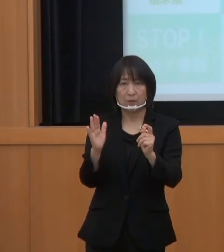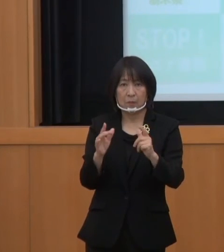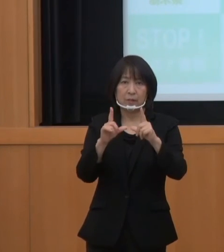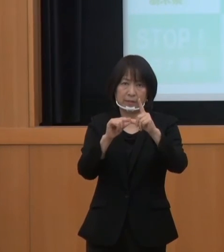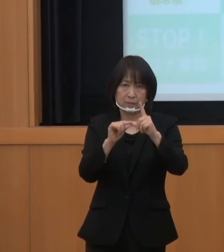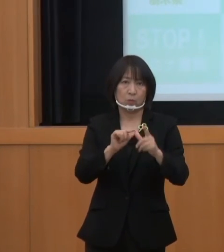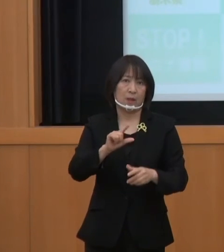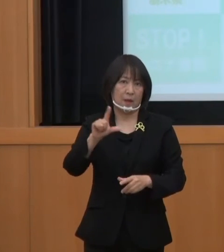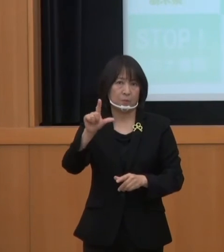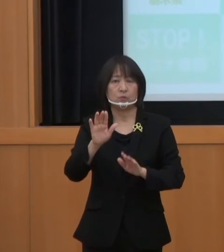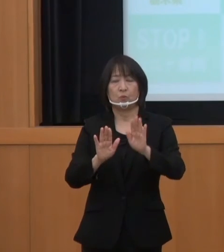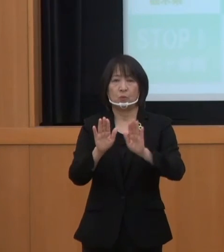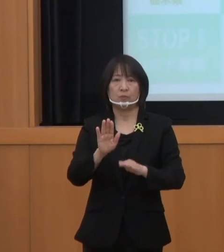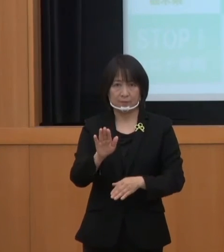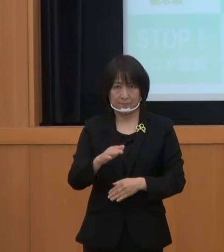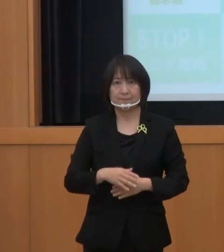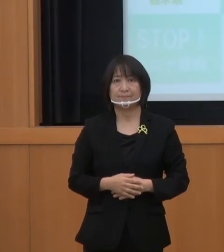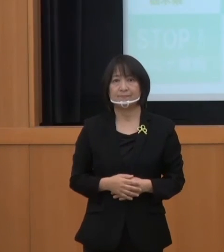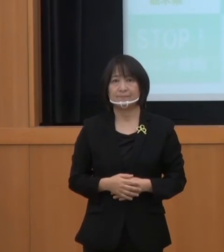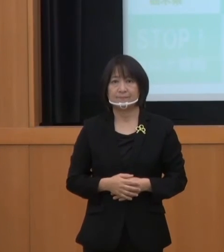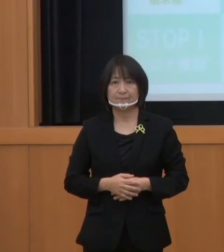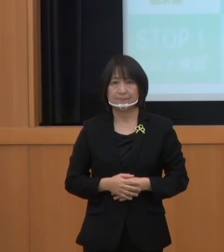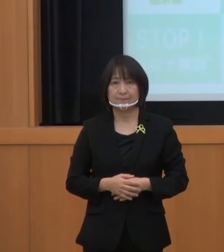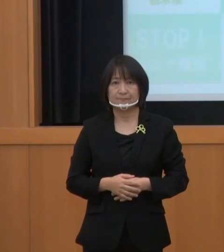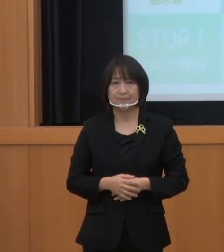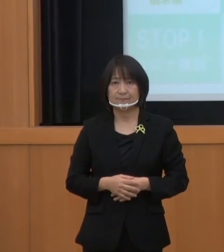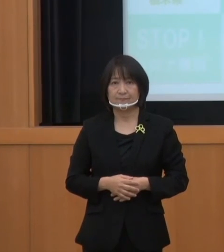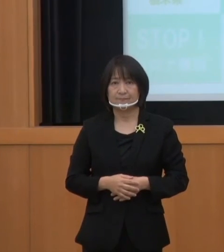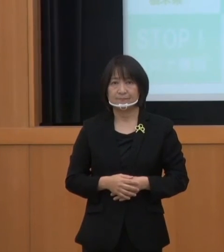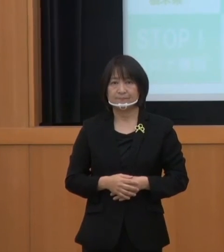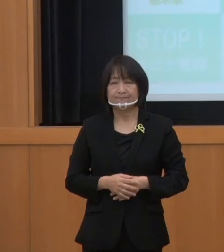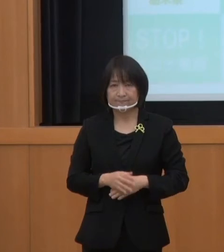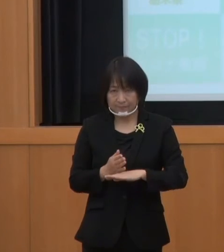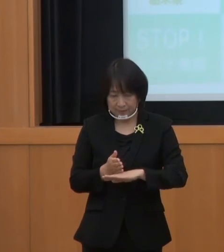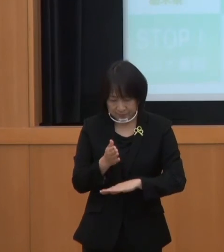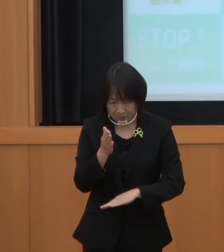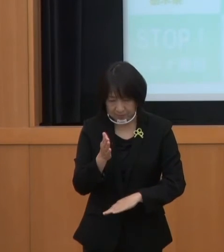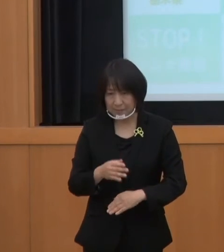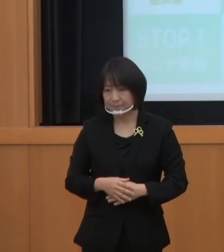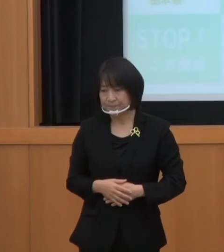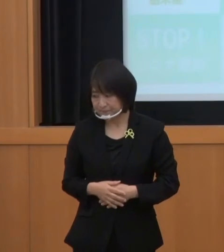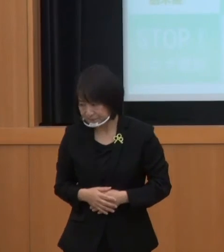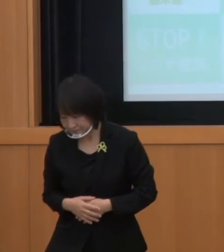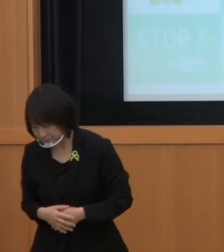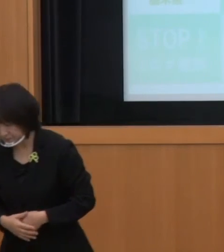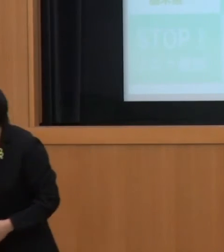まっていると、こういう状況です。 はい、ありがとうございました。